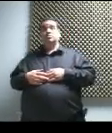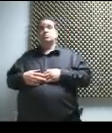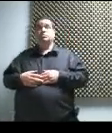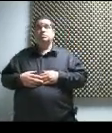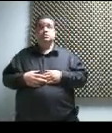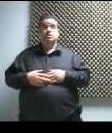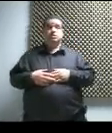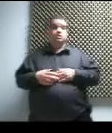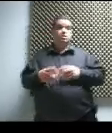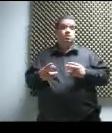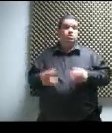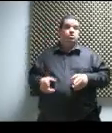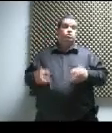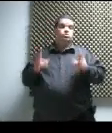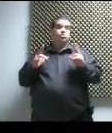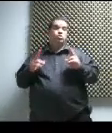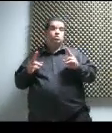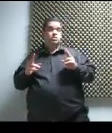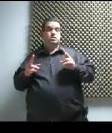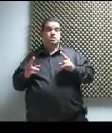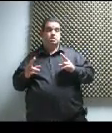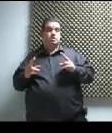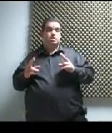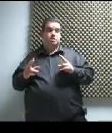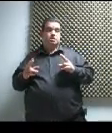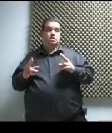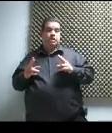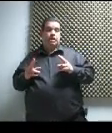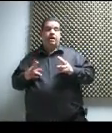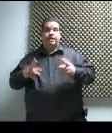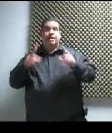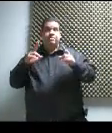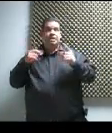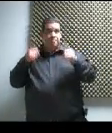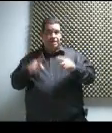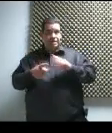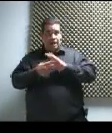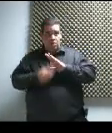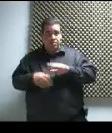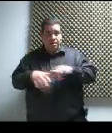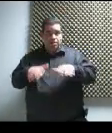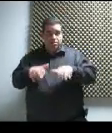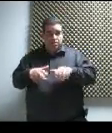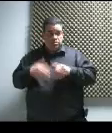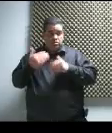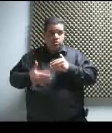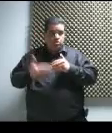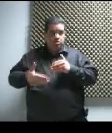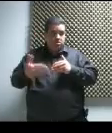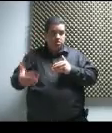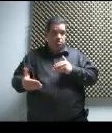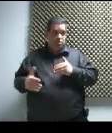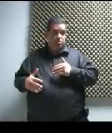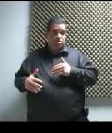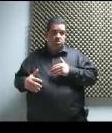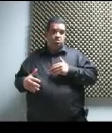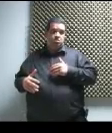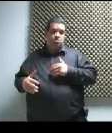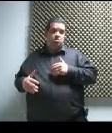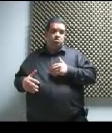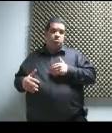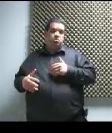rápidas. O sea, perdón, rápidas, cuando digo rápidas me refiero a que vienen seguidas. O sea, si pasa